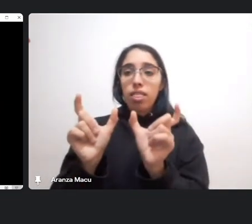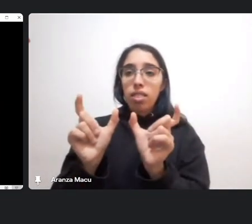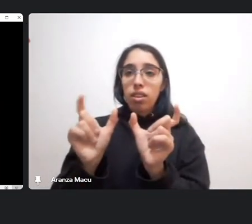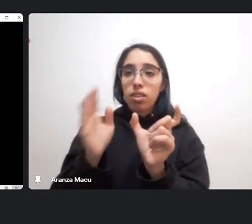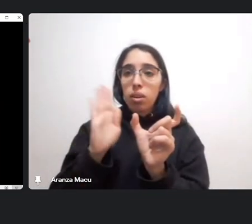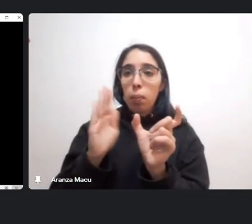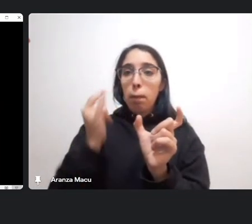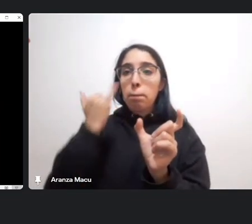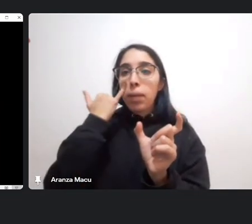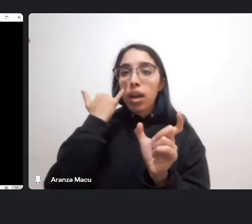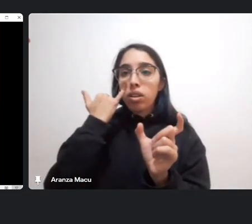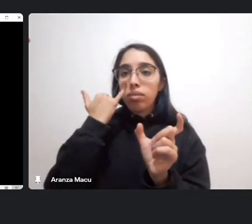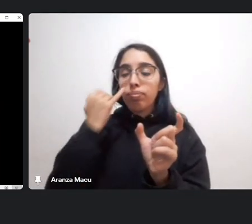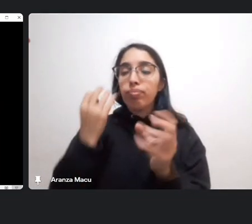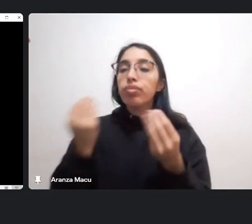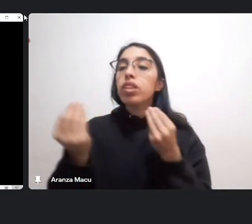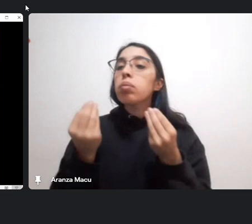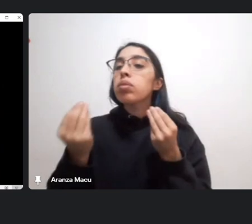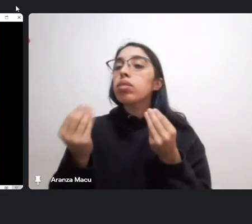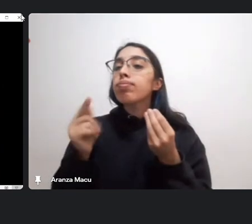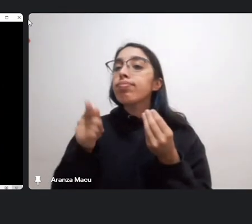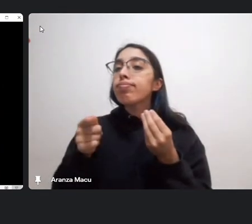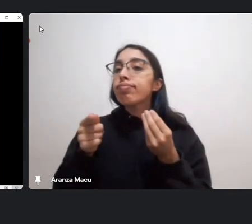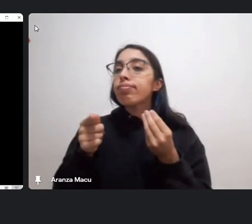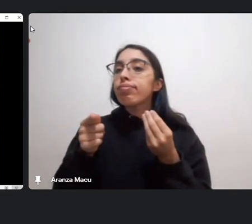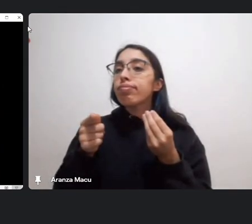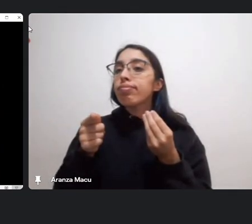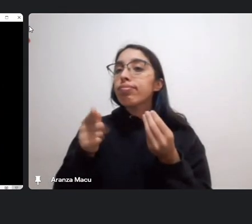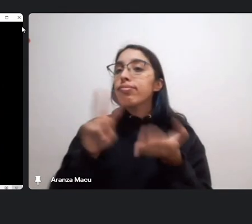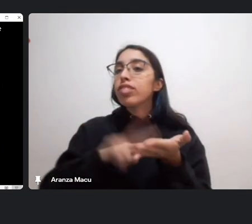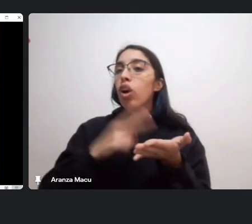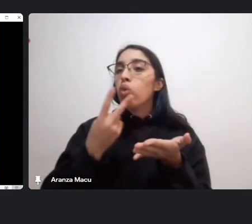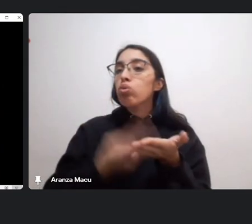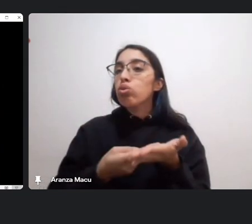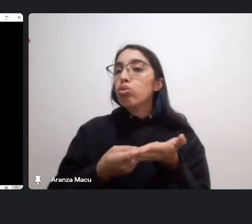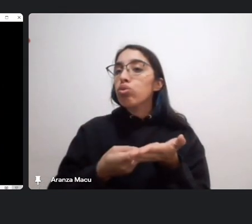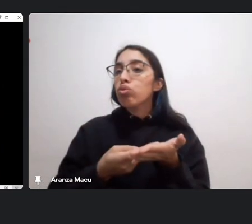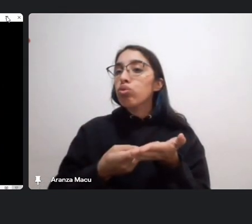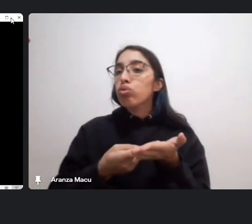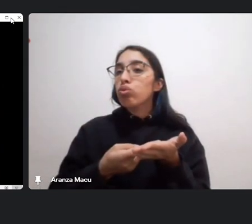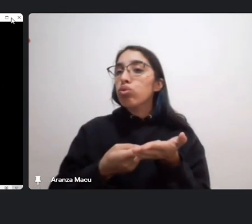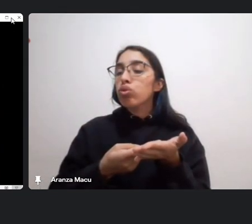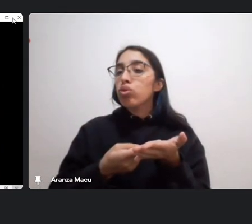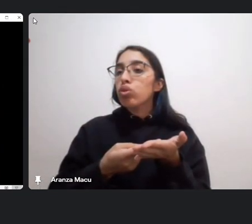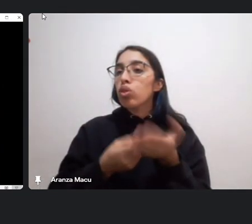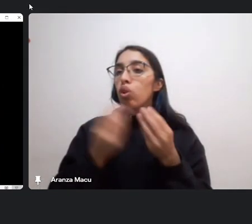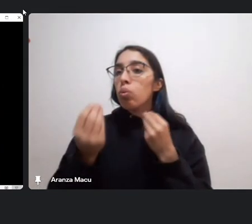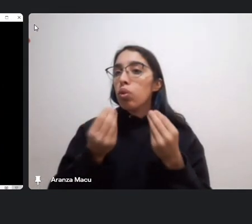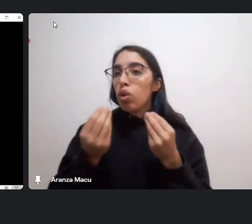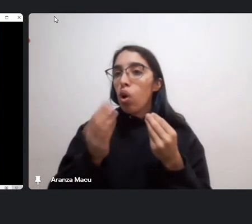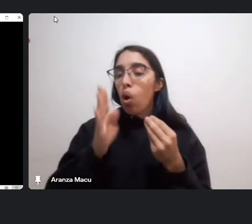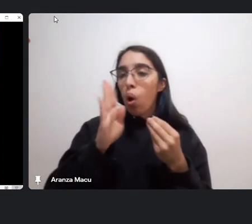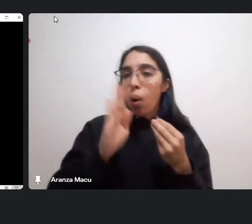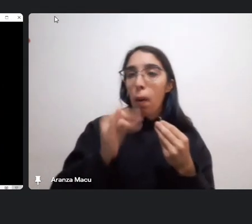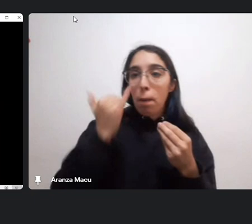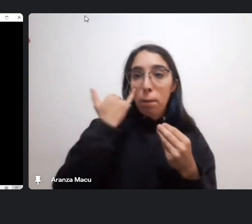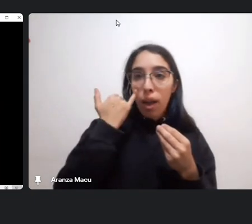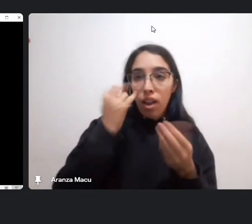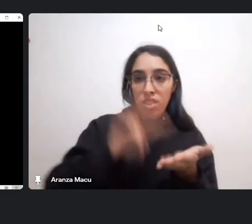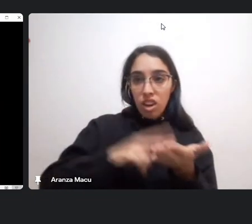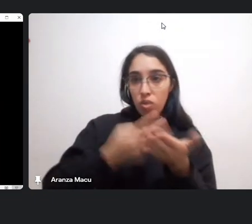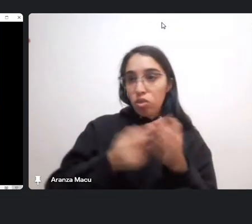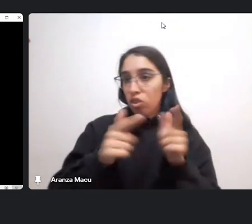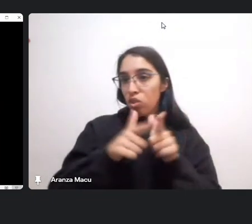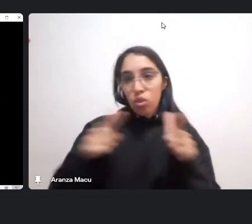traduce con ando, ¿no? Claro, no se le va, entonces esto fue hecho apoyando,